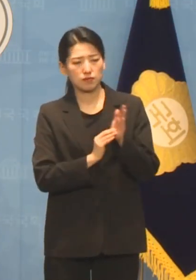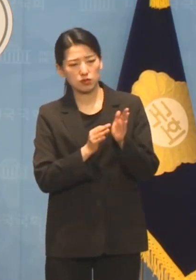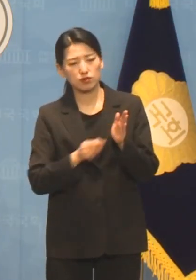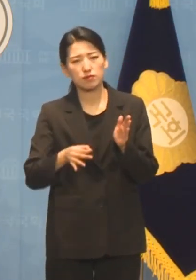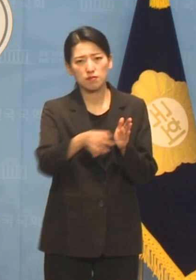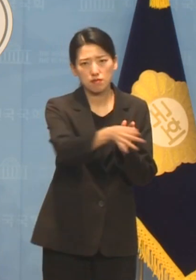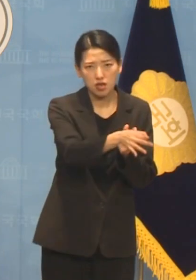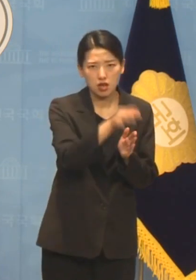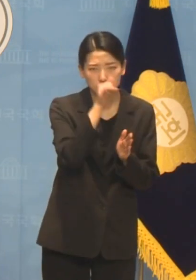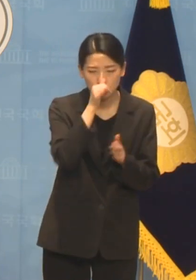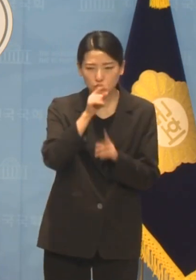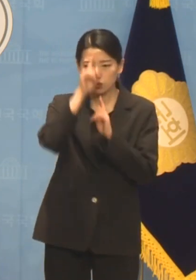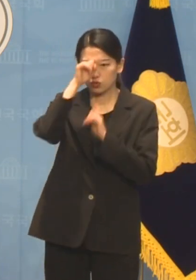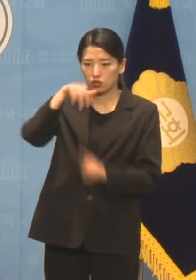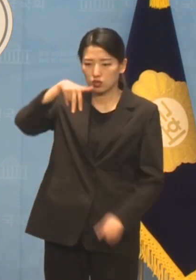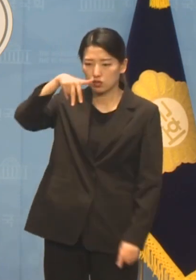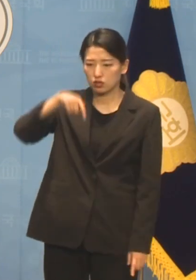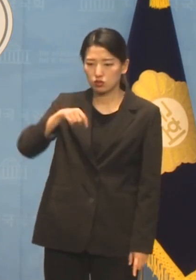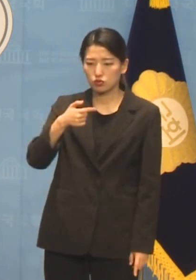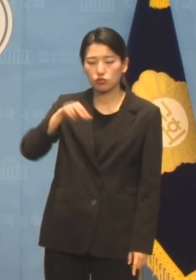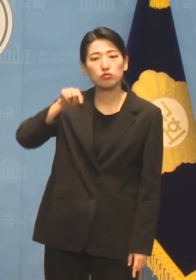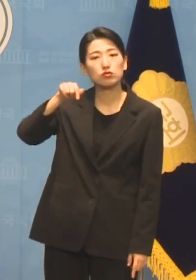이준석